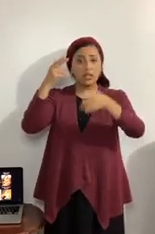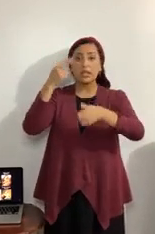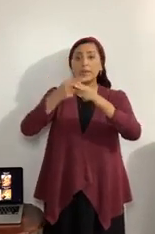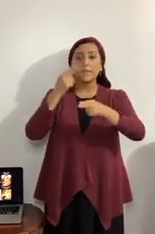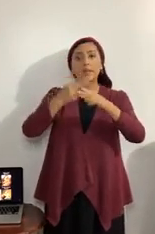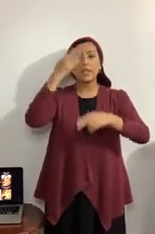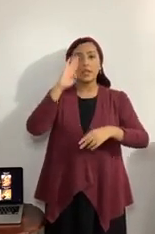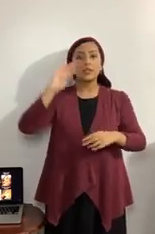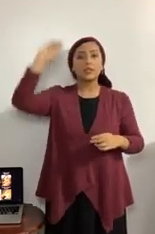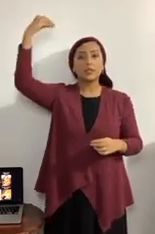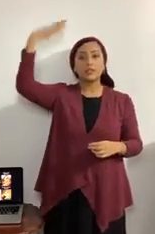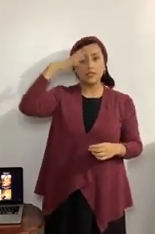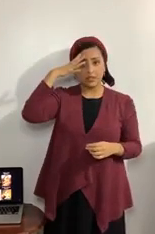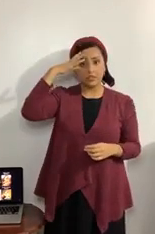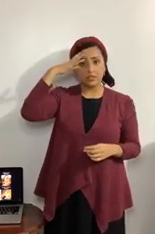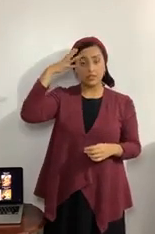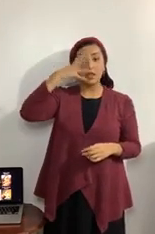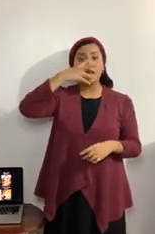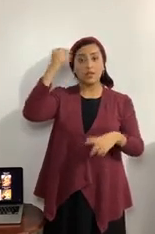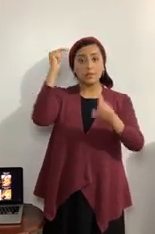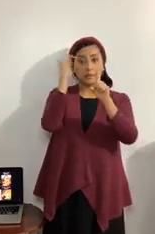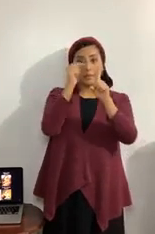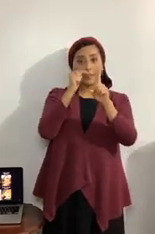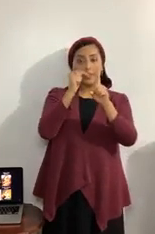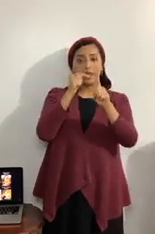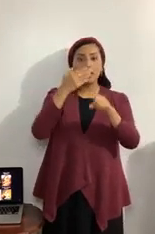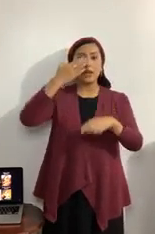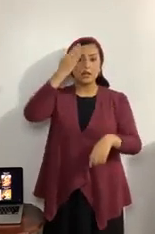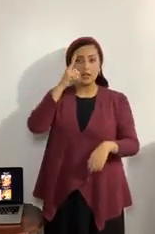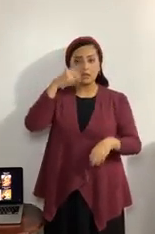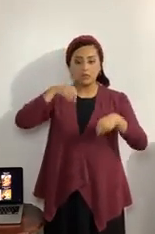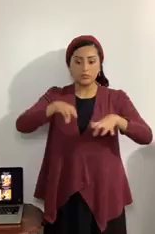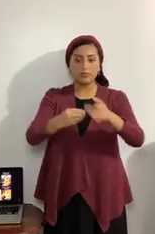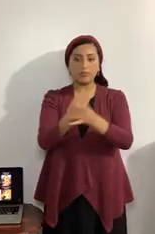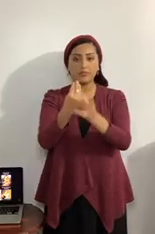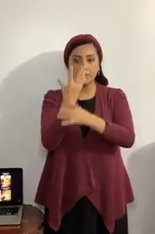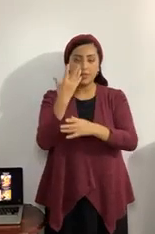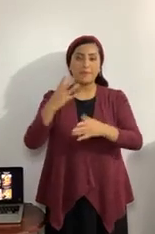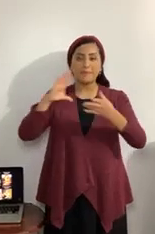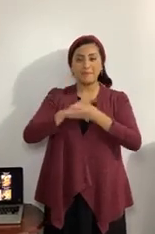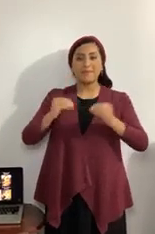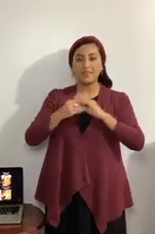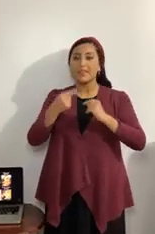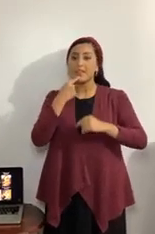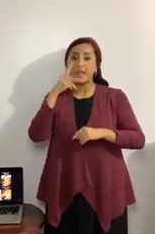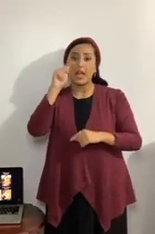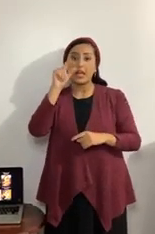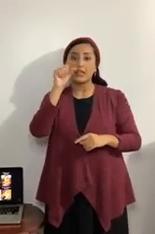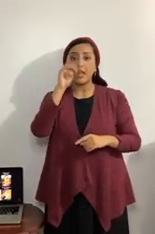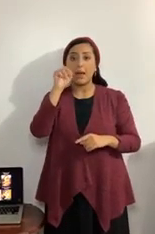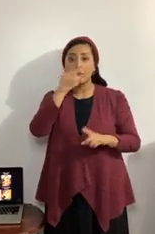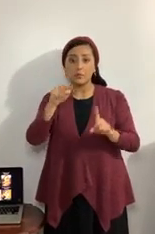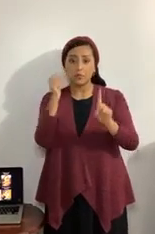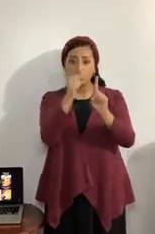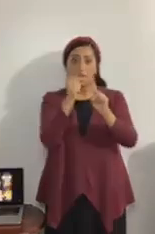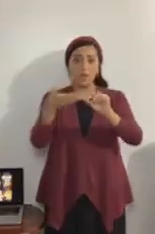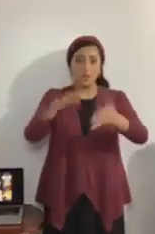Sol y el dios de la vegetación. Y la leyenda dice que Tamuz murió y resucitó.